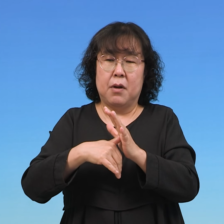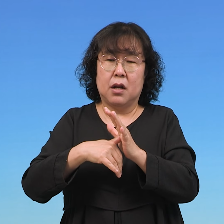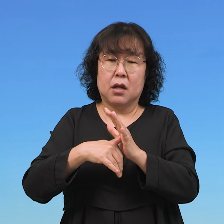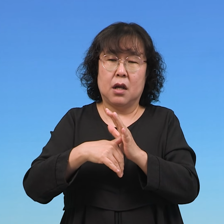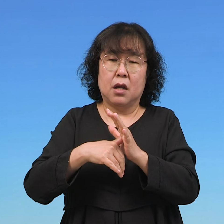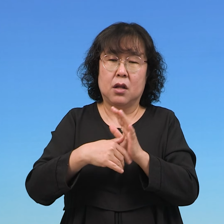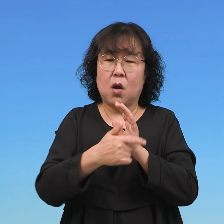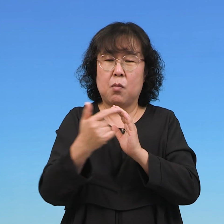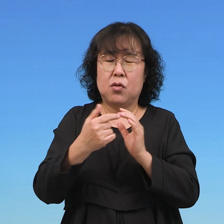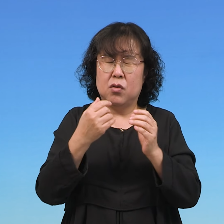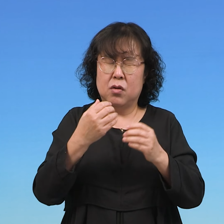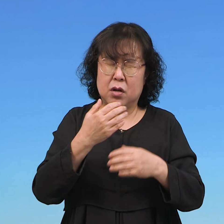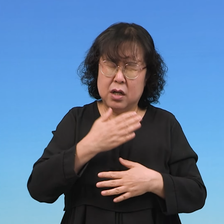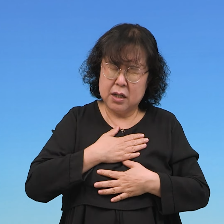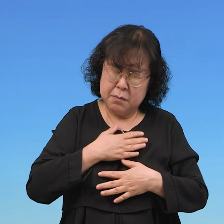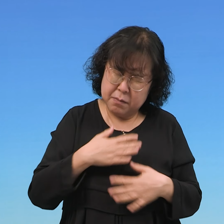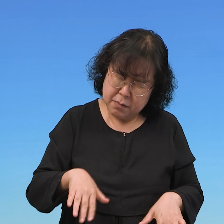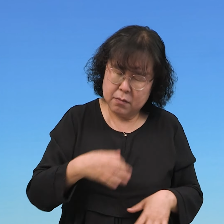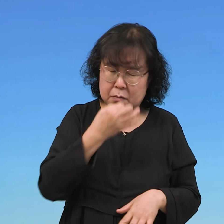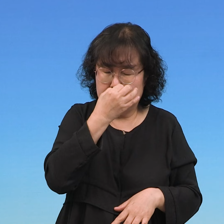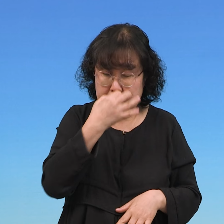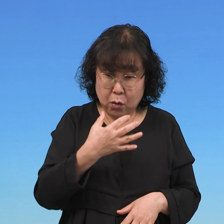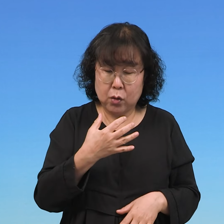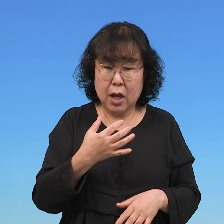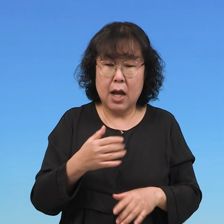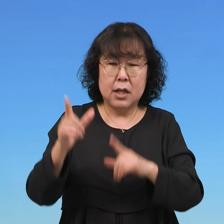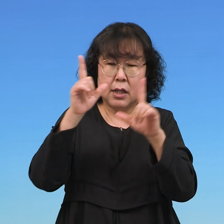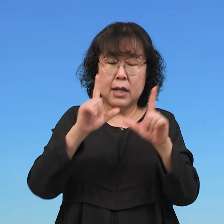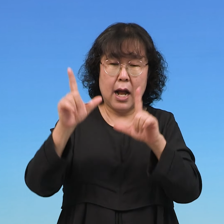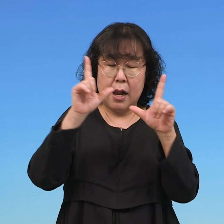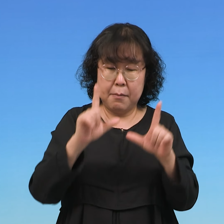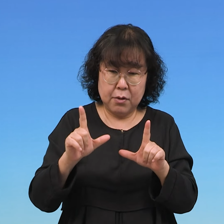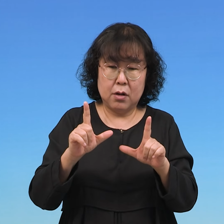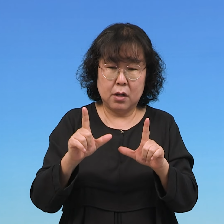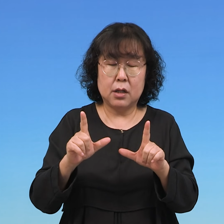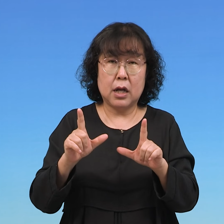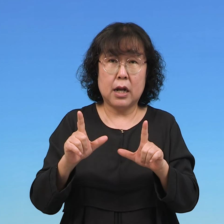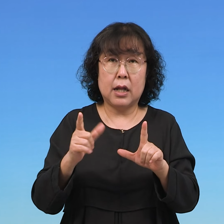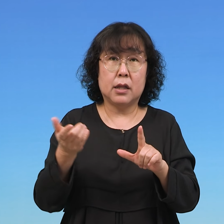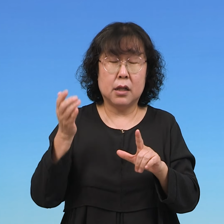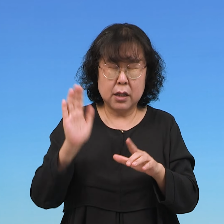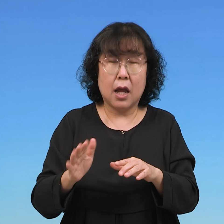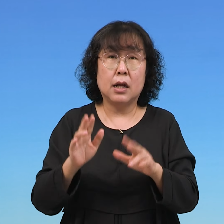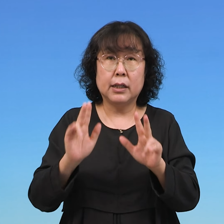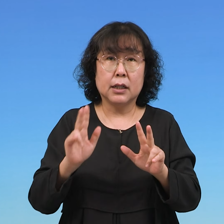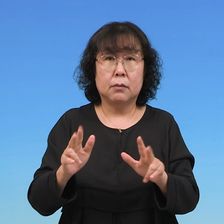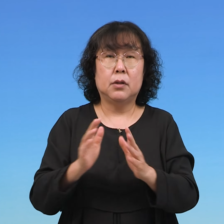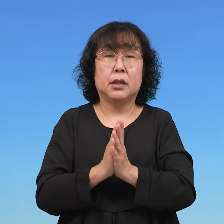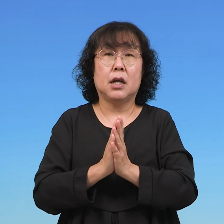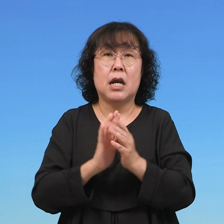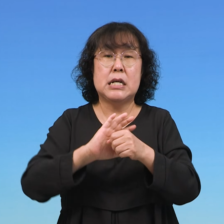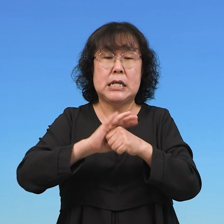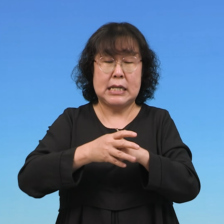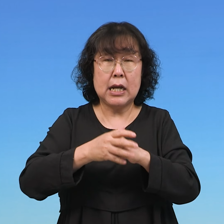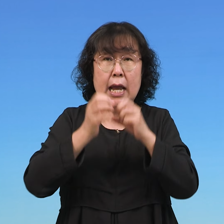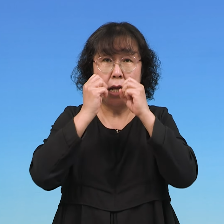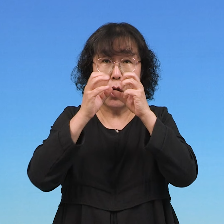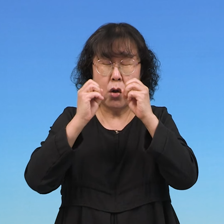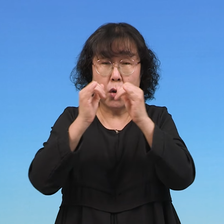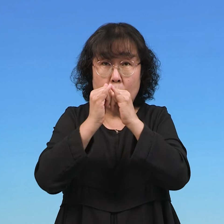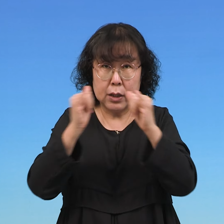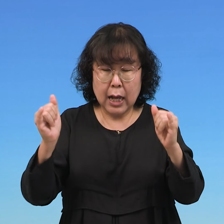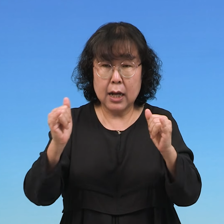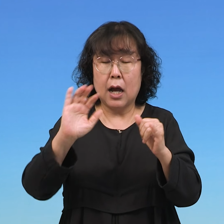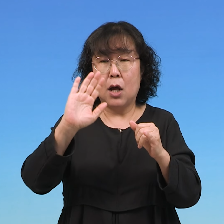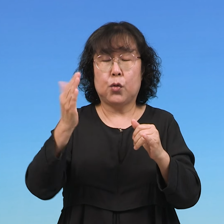커서 너무나 피곤한 삶을 살았는데, 이분이 지금 선교사가 되셨어요. 그리고 그런 어린 시절의 상처를 그립김 없이